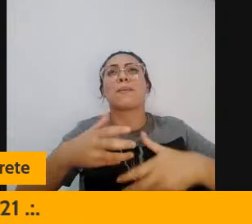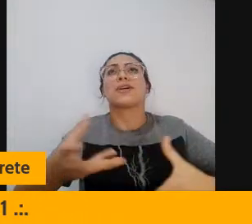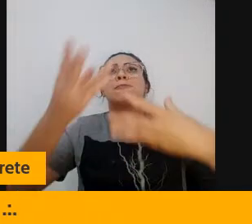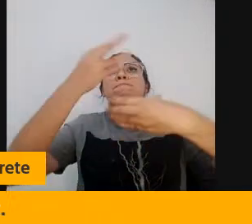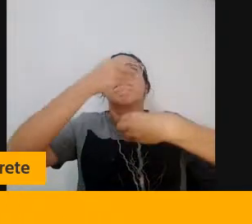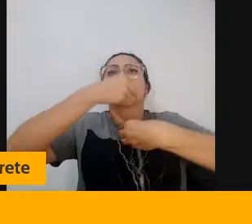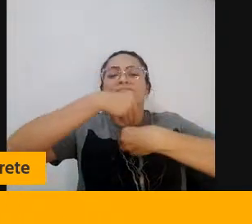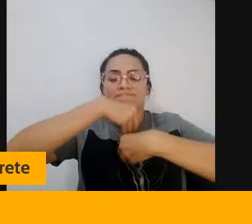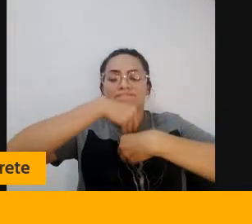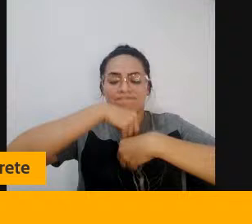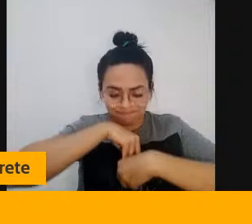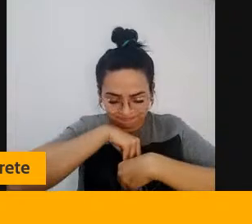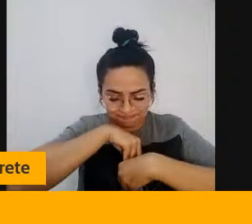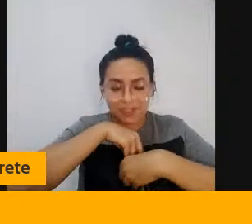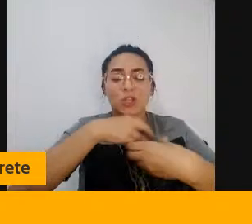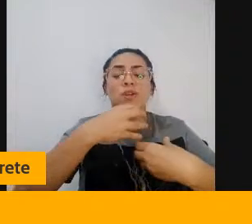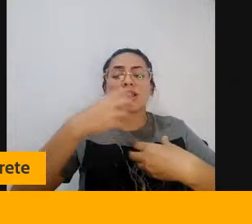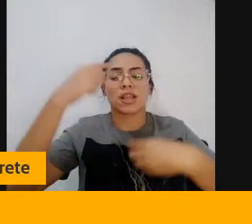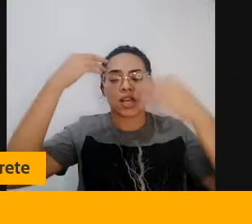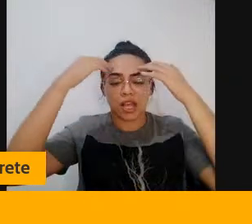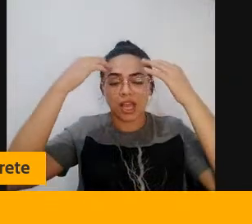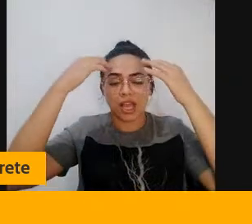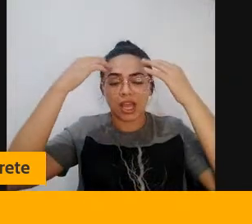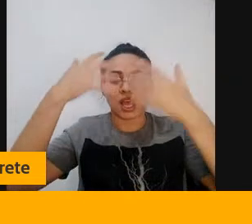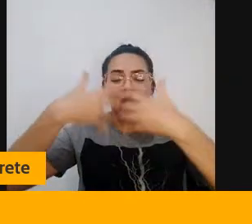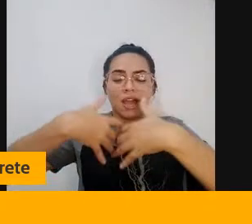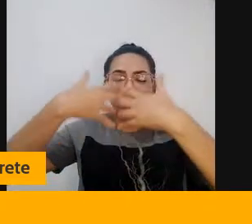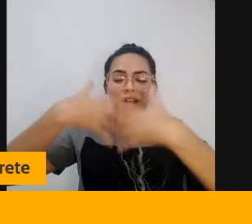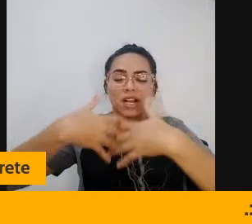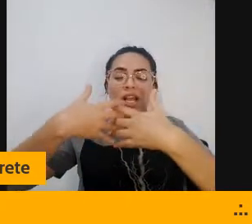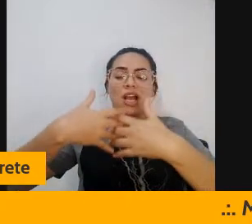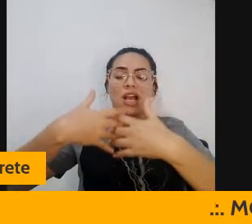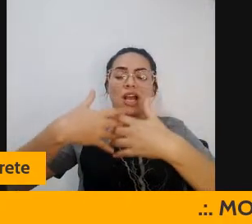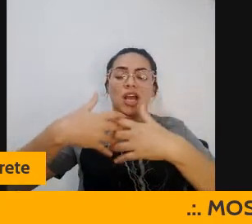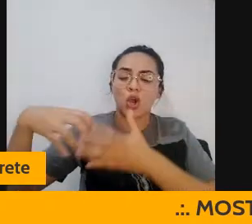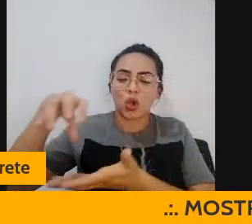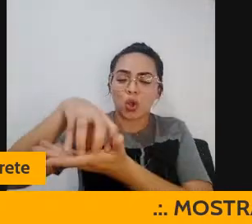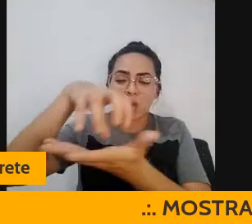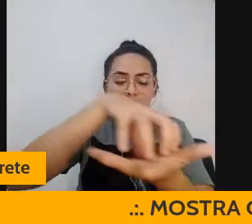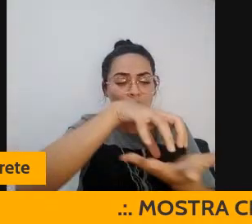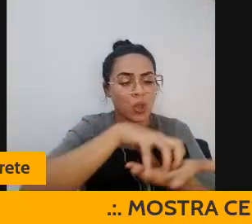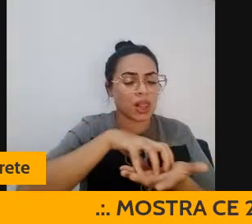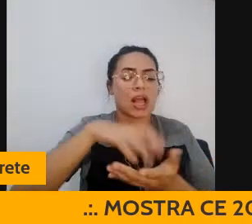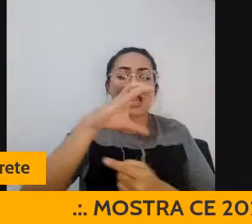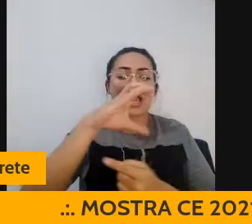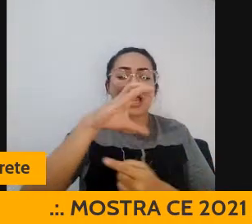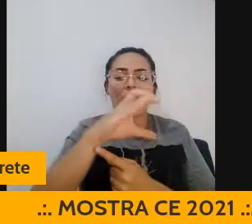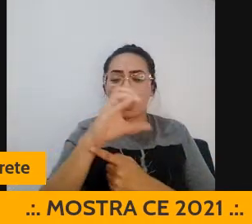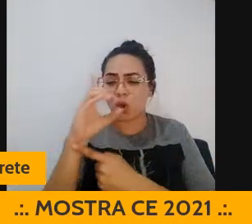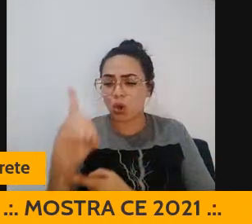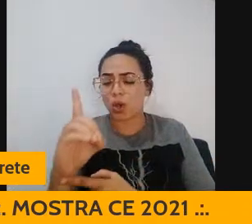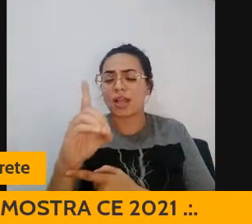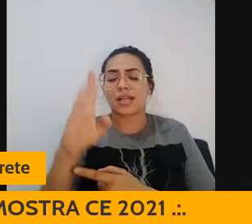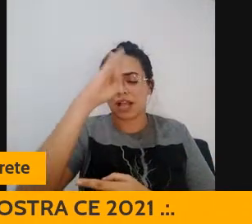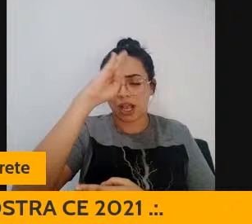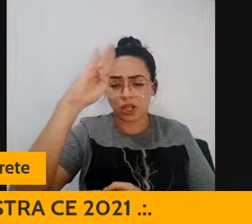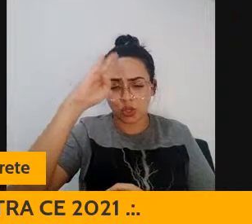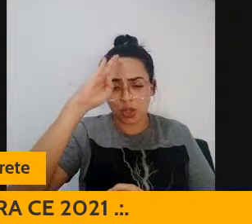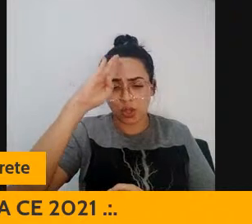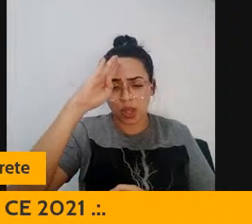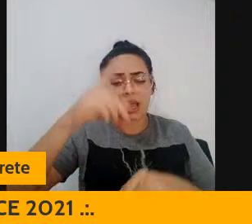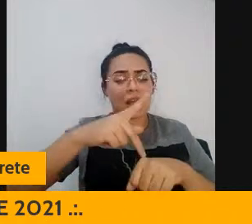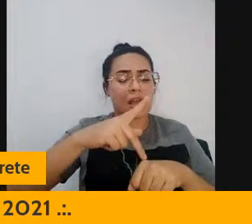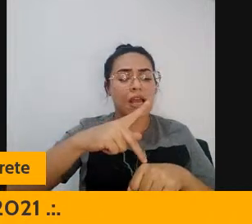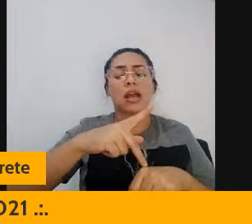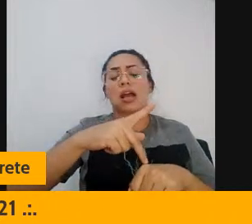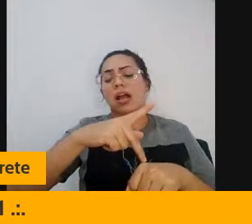tá refletindo tudo isso, nos departamentos, nas coordenações da graduação, da pós-graduação. Penso